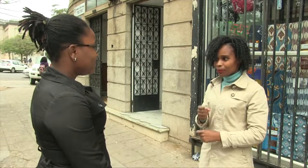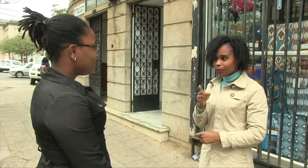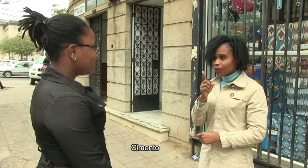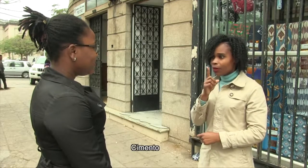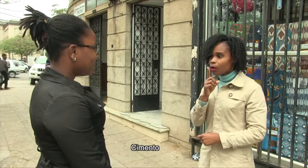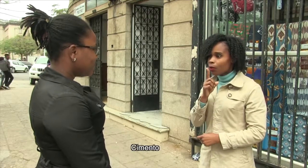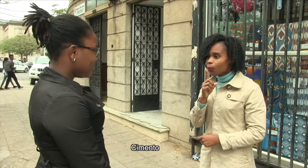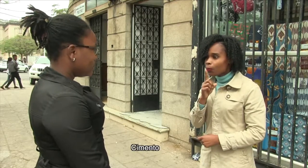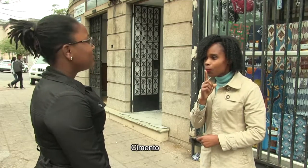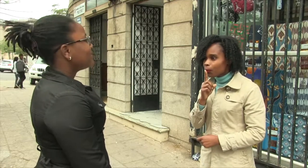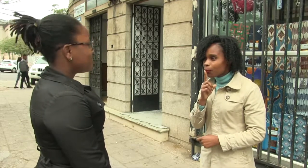Cimento